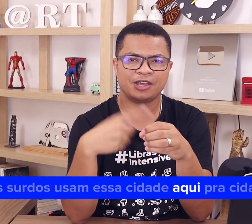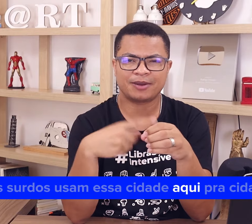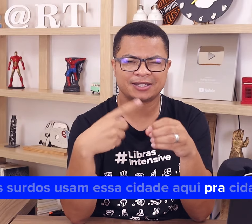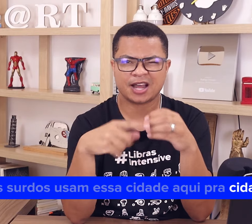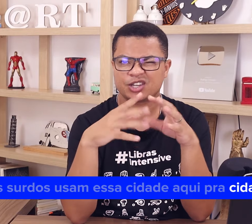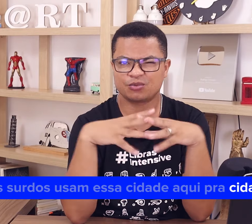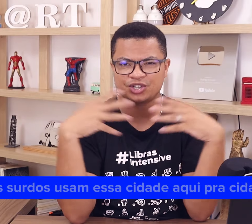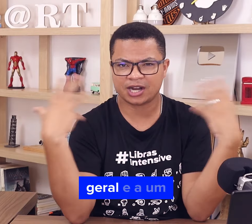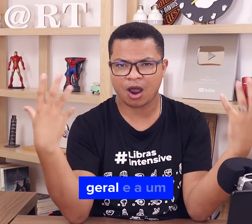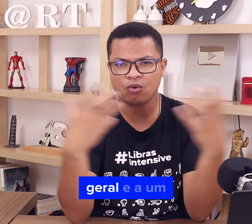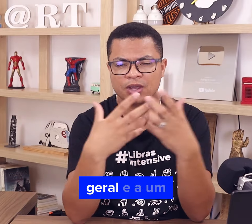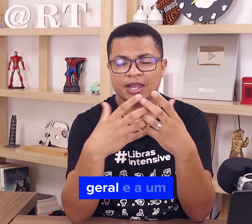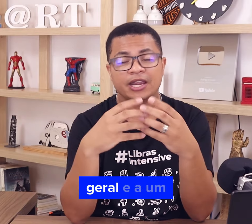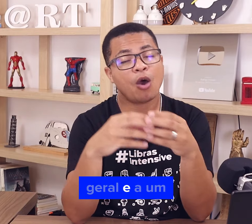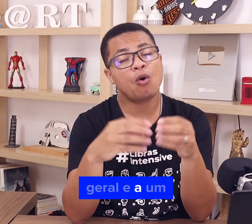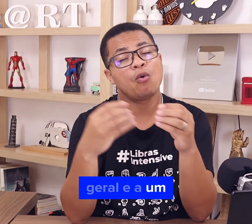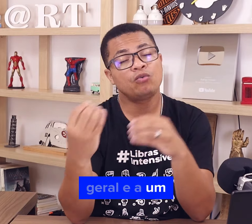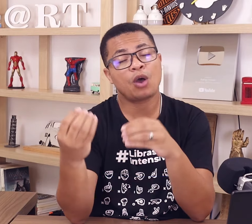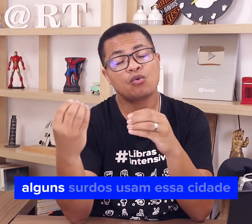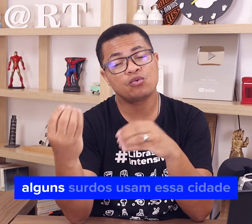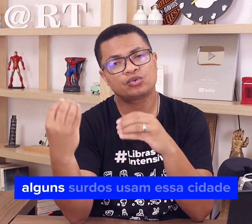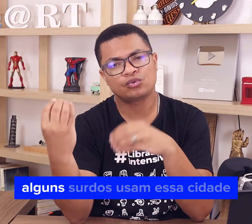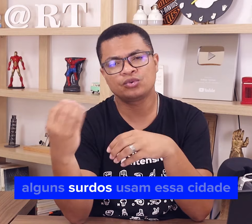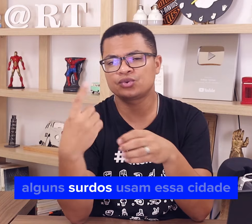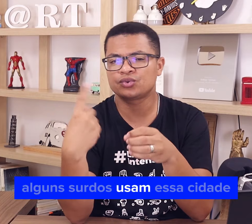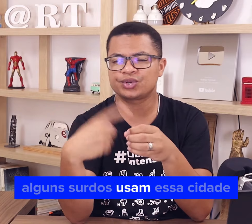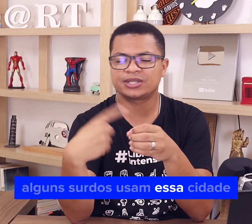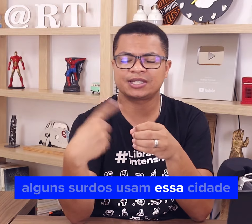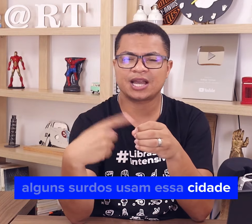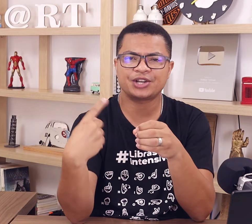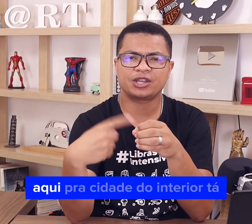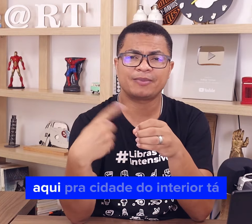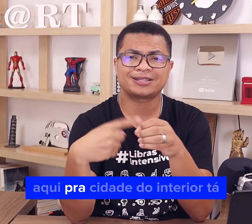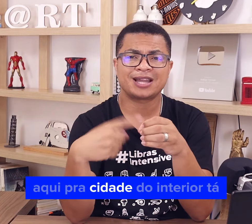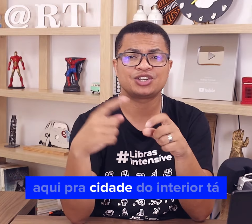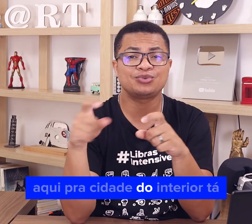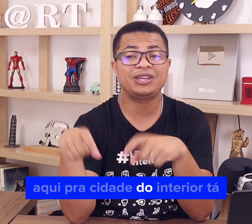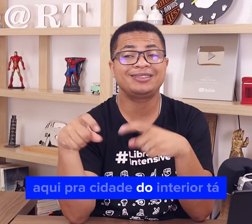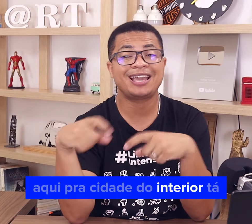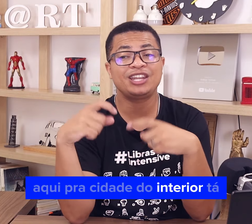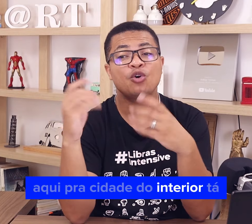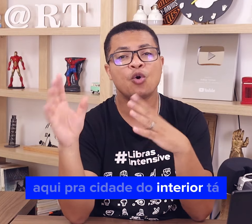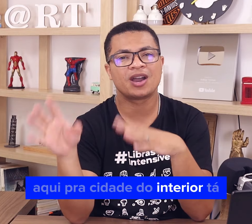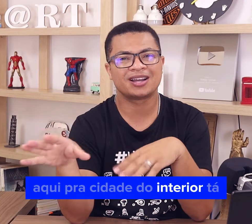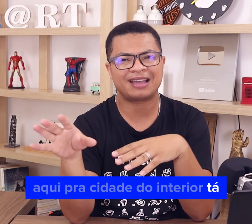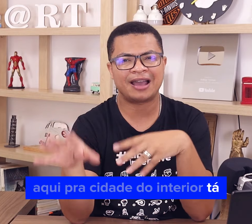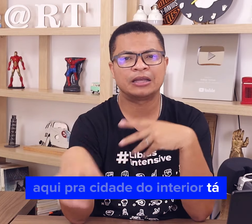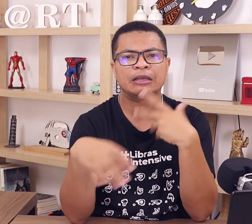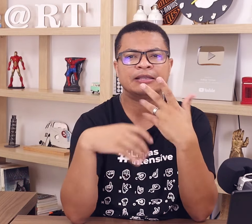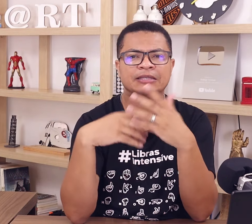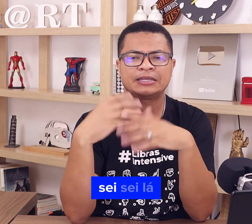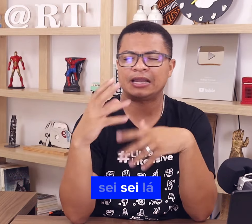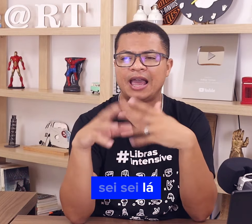aqui pra cidade no geral. E alguns surdos usam essa cidade aqui pra cidade do interior, tá? Sei lá,